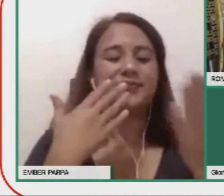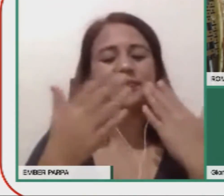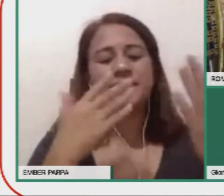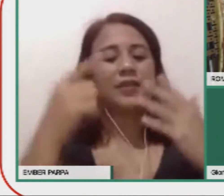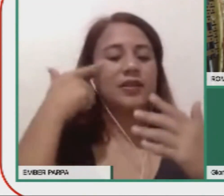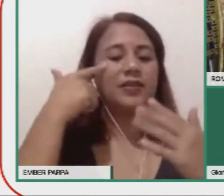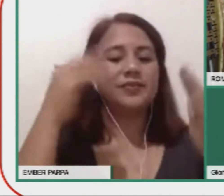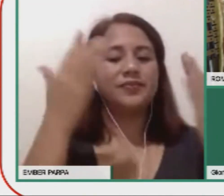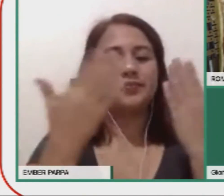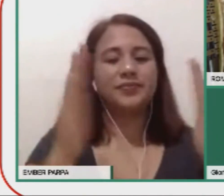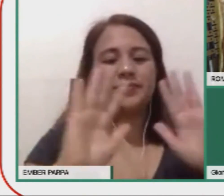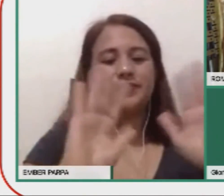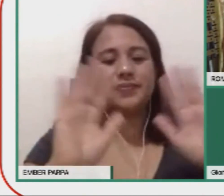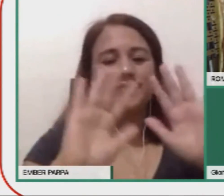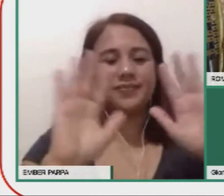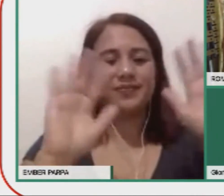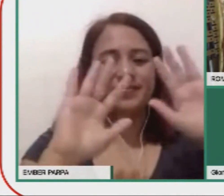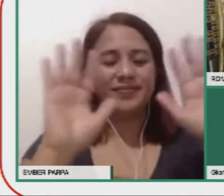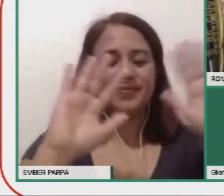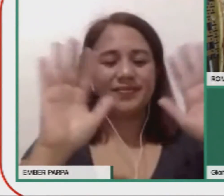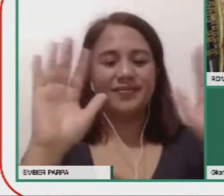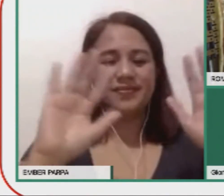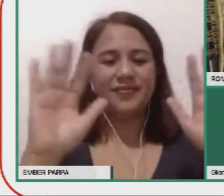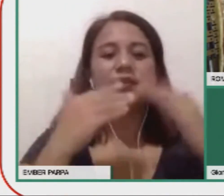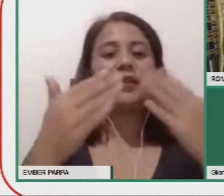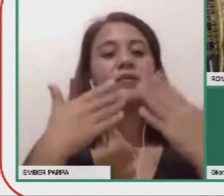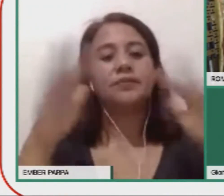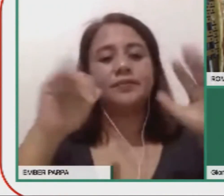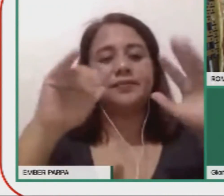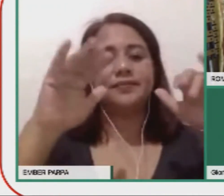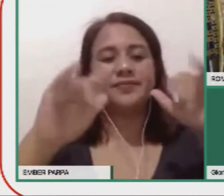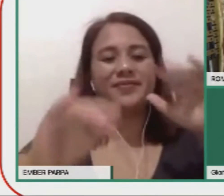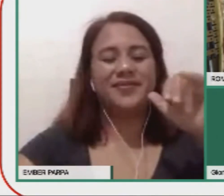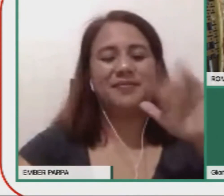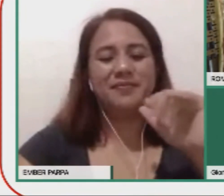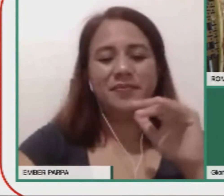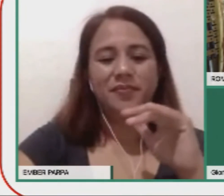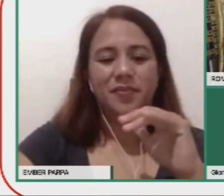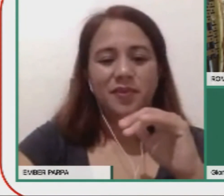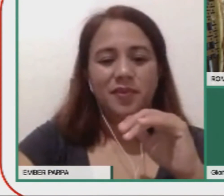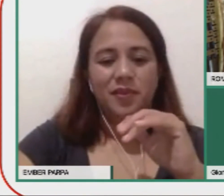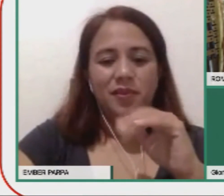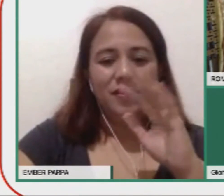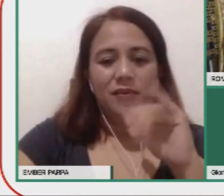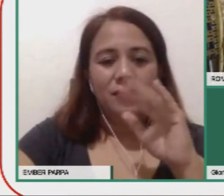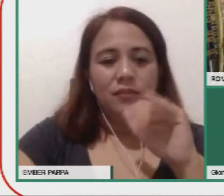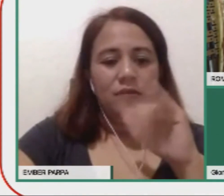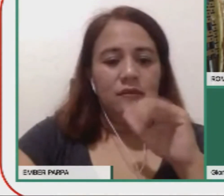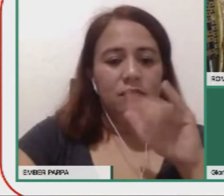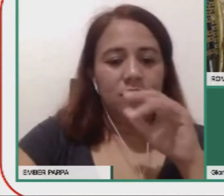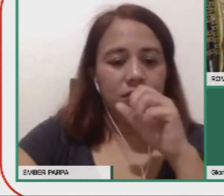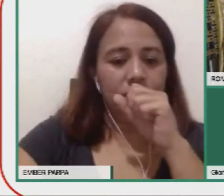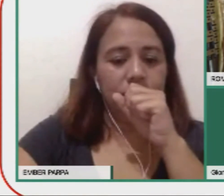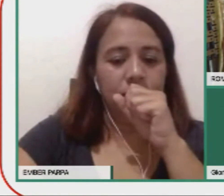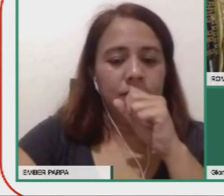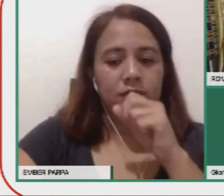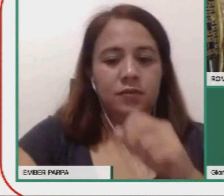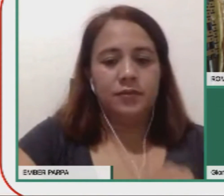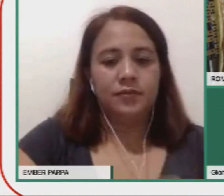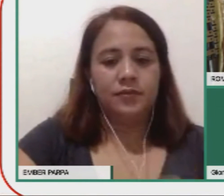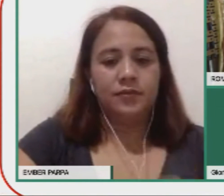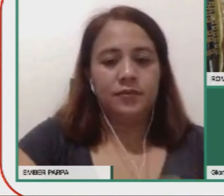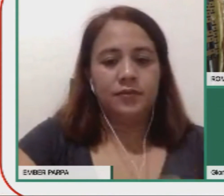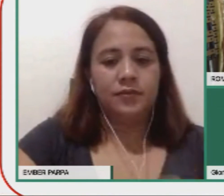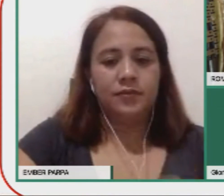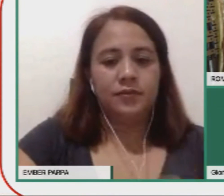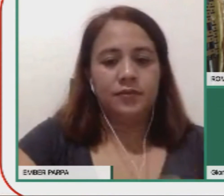night. God Good bless night. sa ating lahat. Thank God you bless. very much. God bless. Thank you. Thank you, everyone. Signing off.